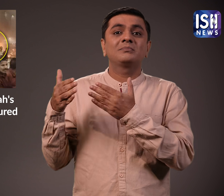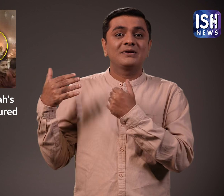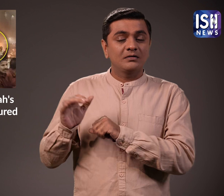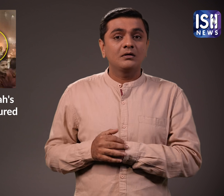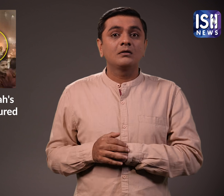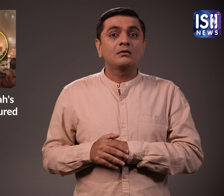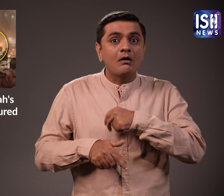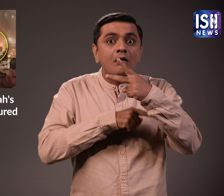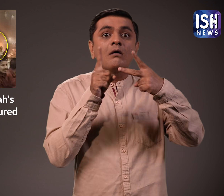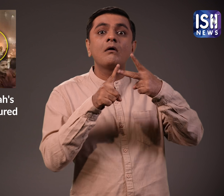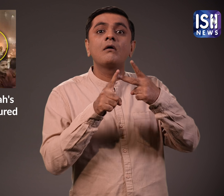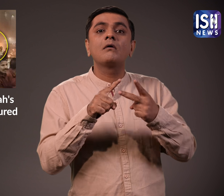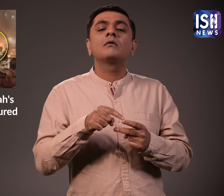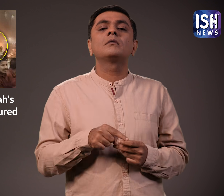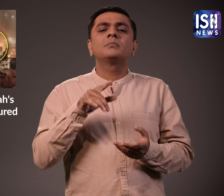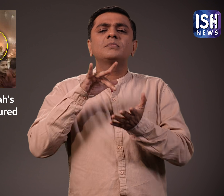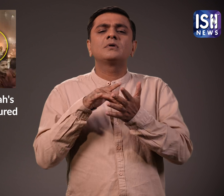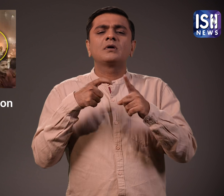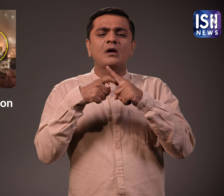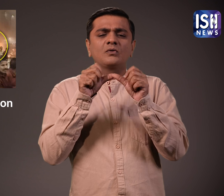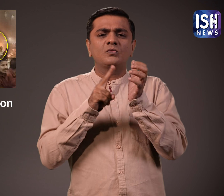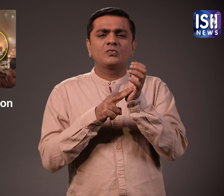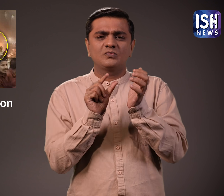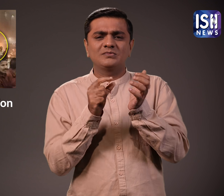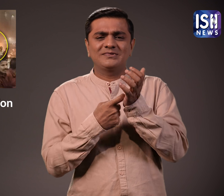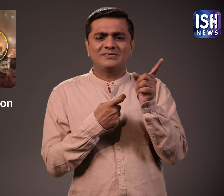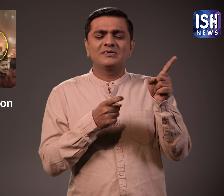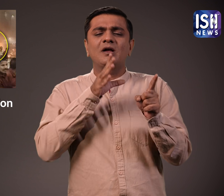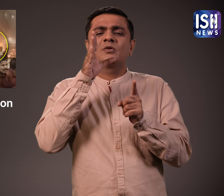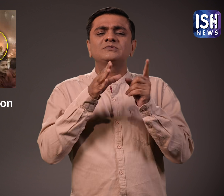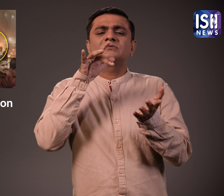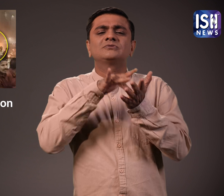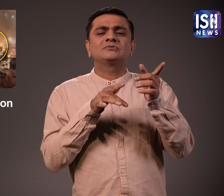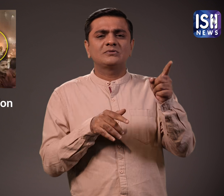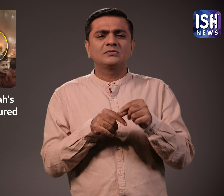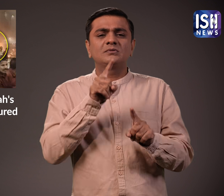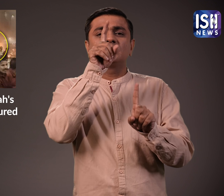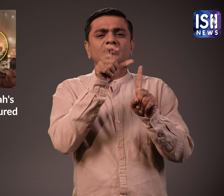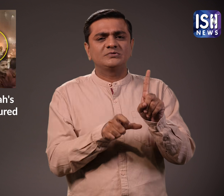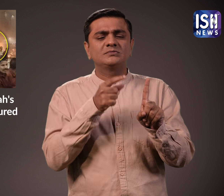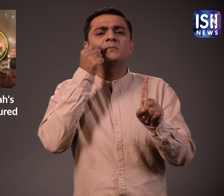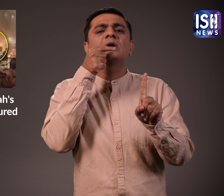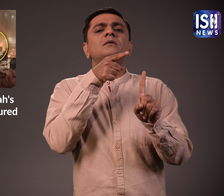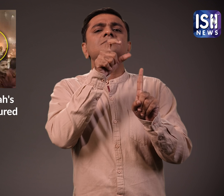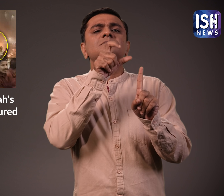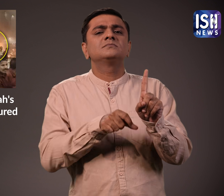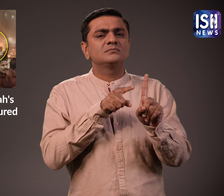जारी है इस पीच कर्णूर रेल्वे स्टेशन पर जब पुलिस को एक आदमी के बैग में